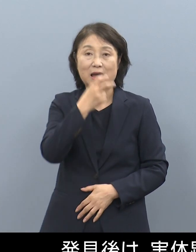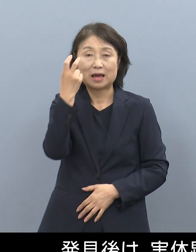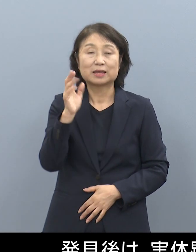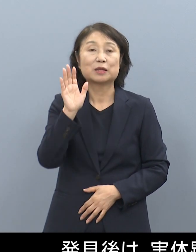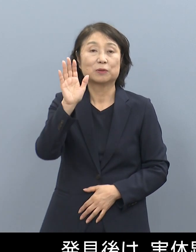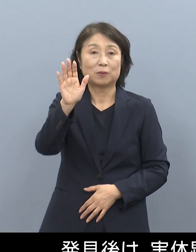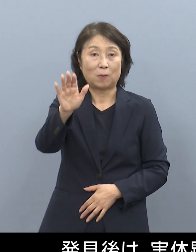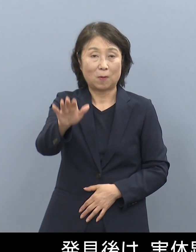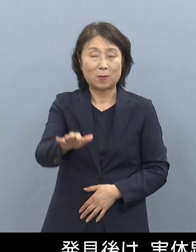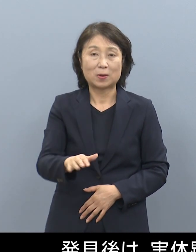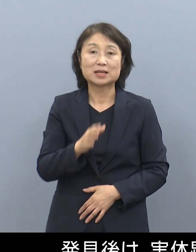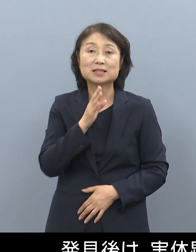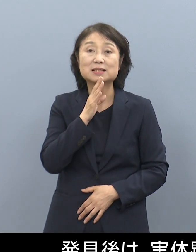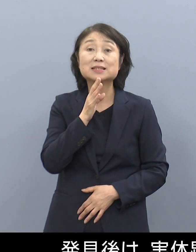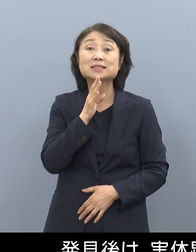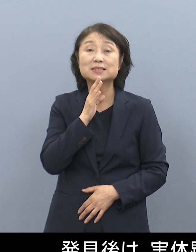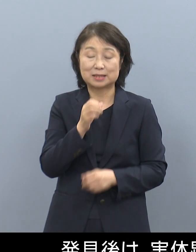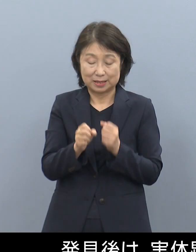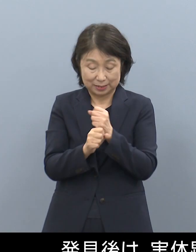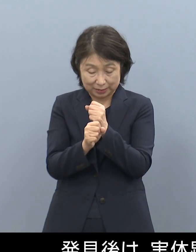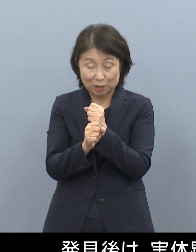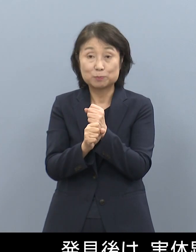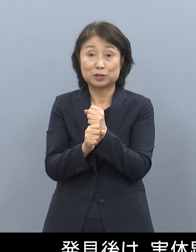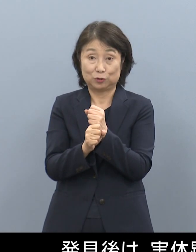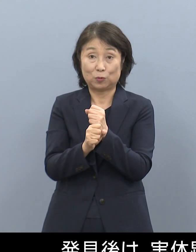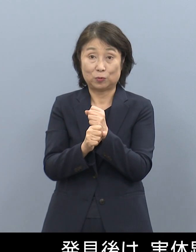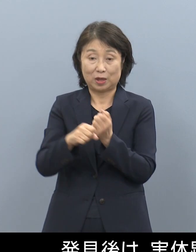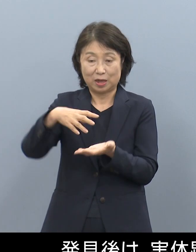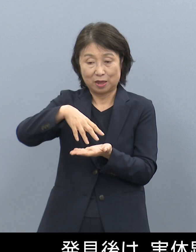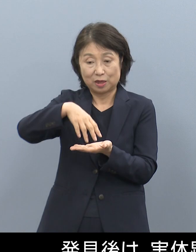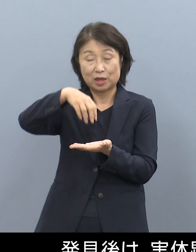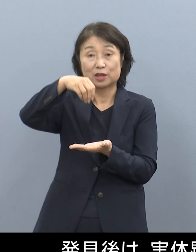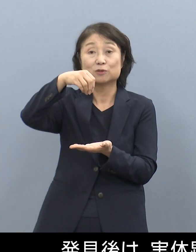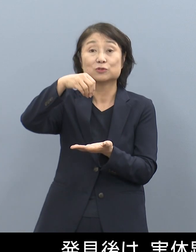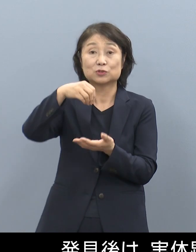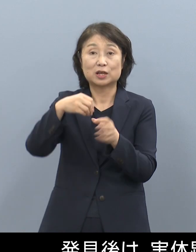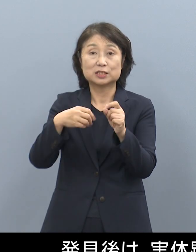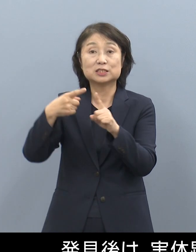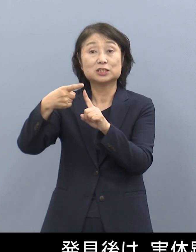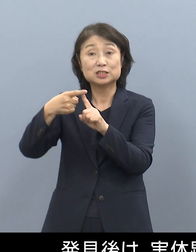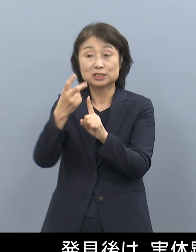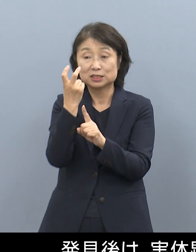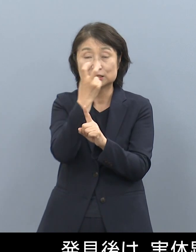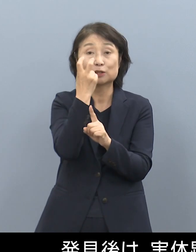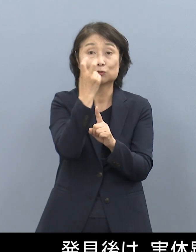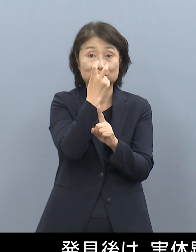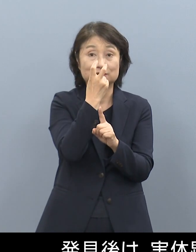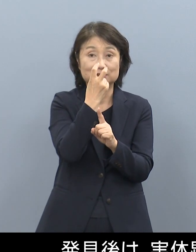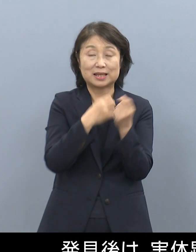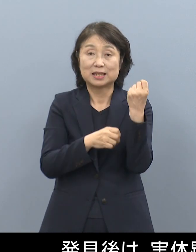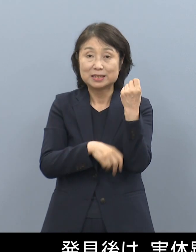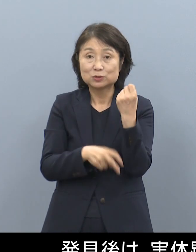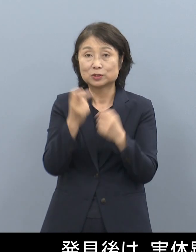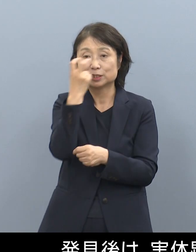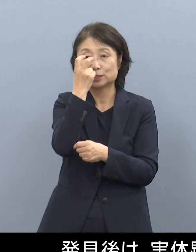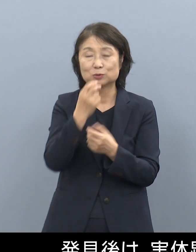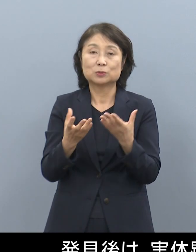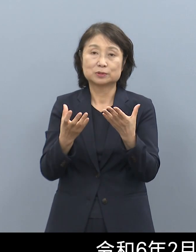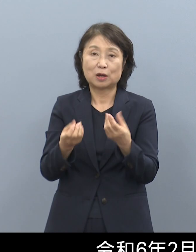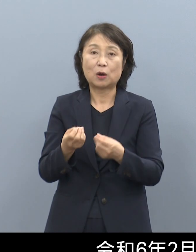後は実体顕微鏡やX線 CT 撮影などによる基礎的な調査を行った